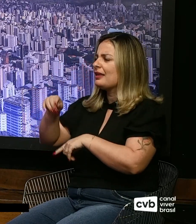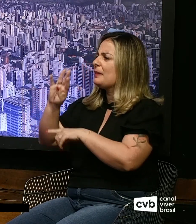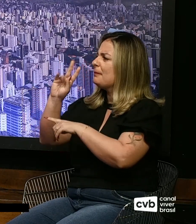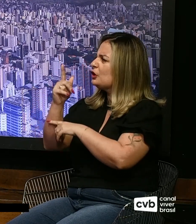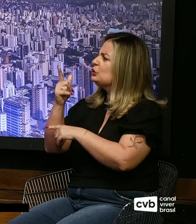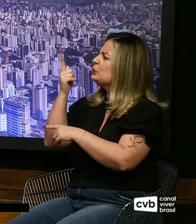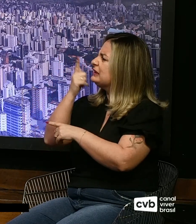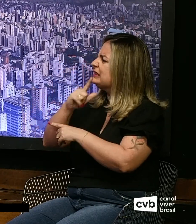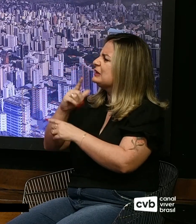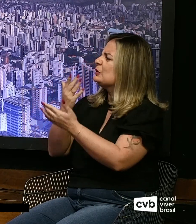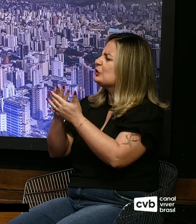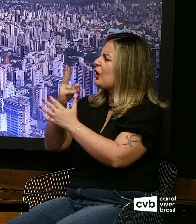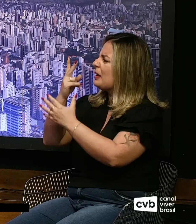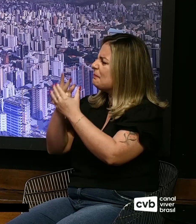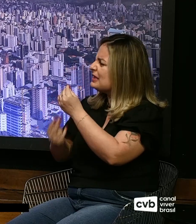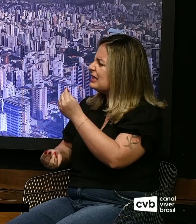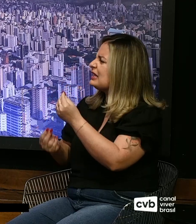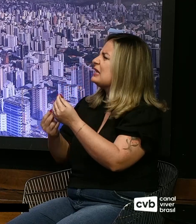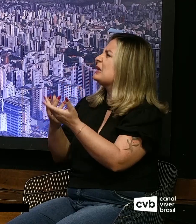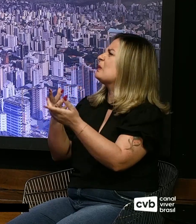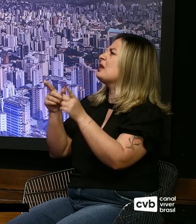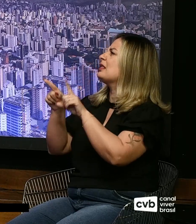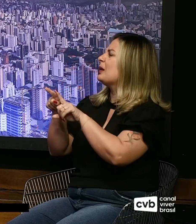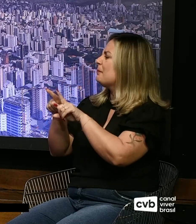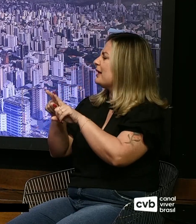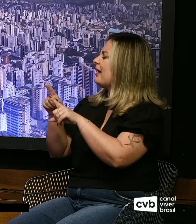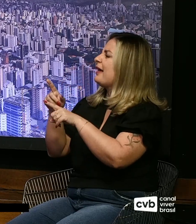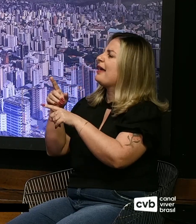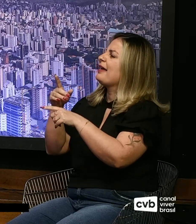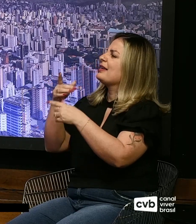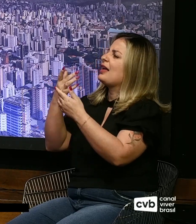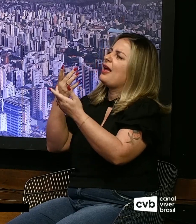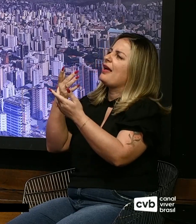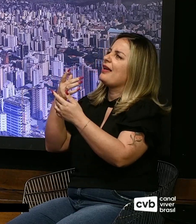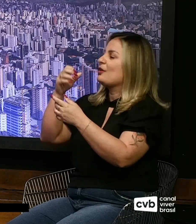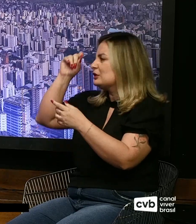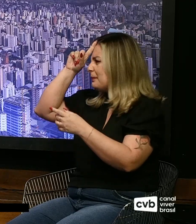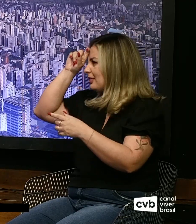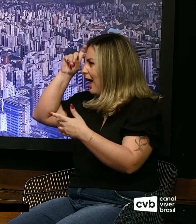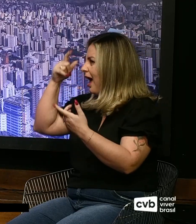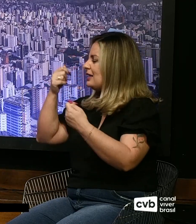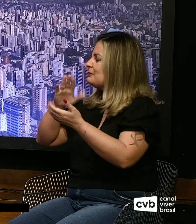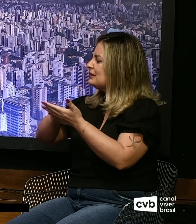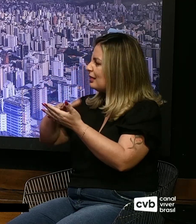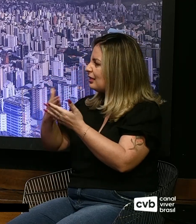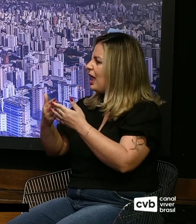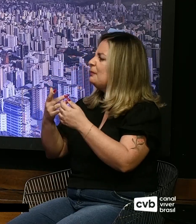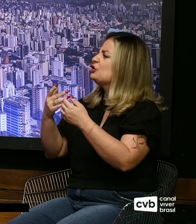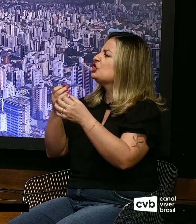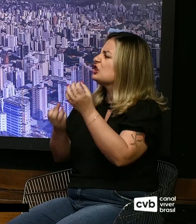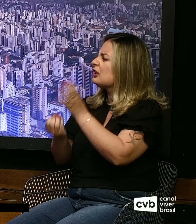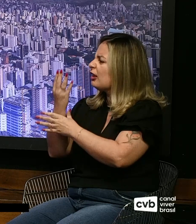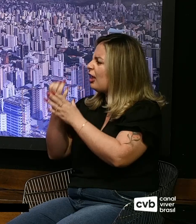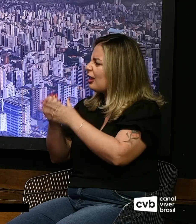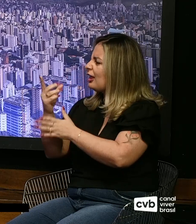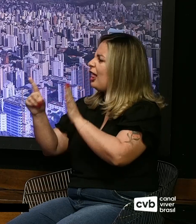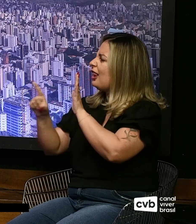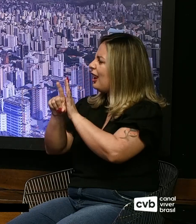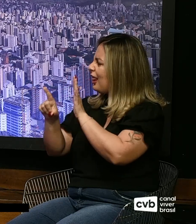diversas outras, igual em Belo Horizonte, a gente teve recentemente reconhecida a lei da língua de sinais. Na área da saúde,